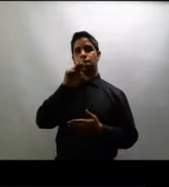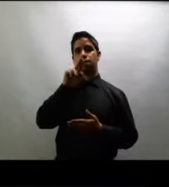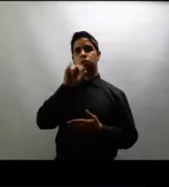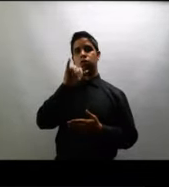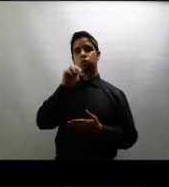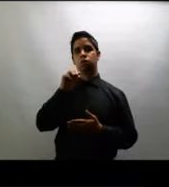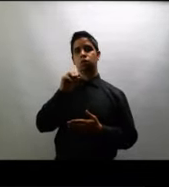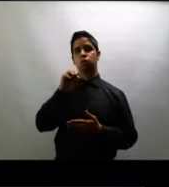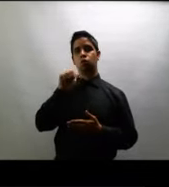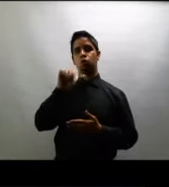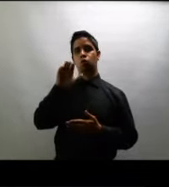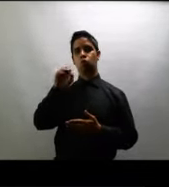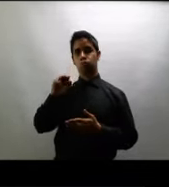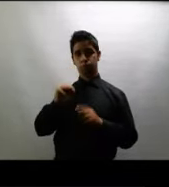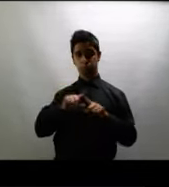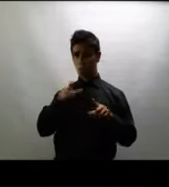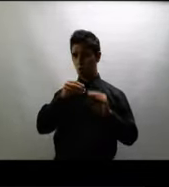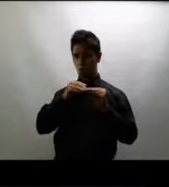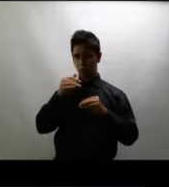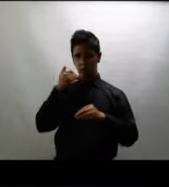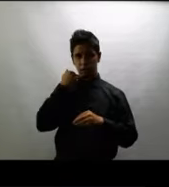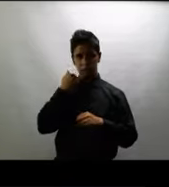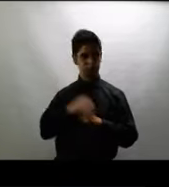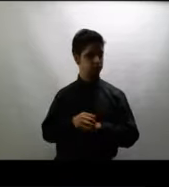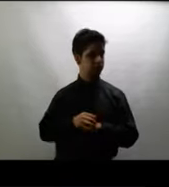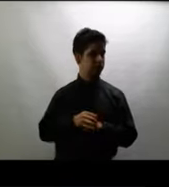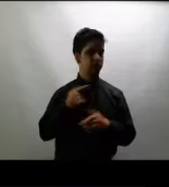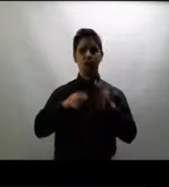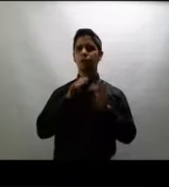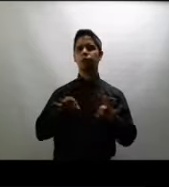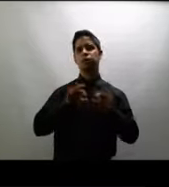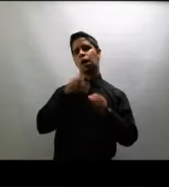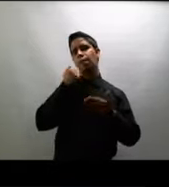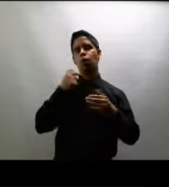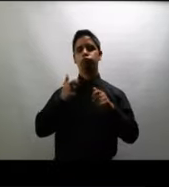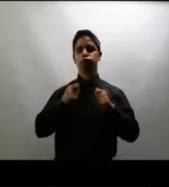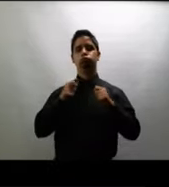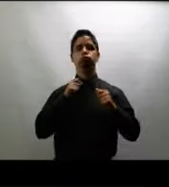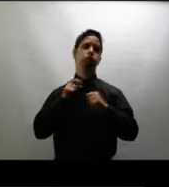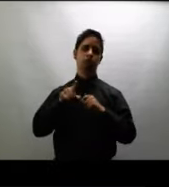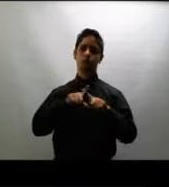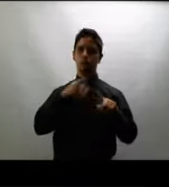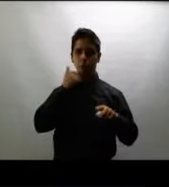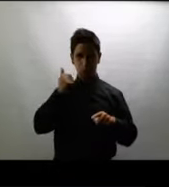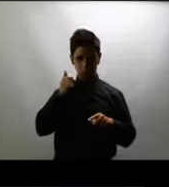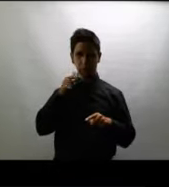cafesmusic@gmail.com. ¿Y un número de teléfono? Que escriban. No, que escriban mejor.